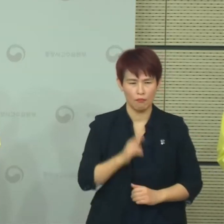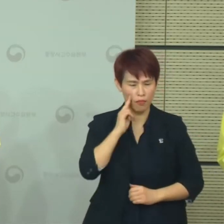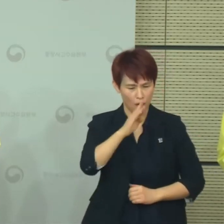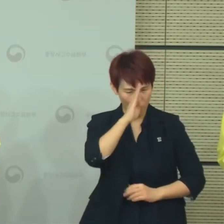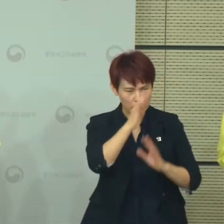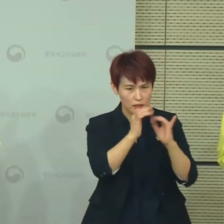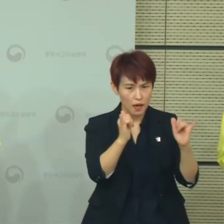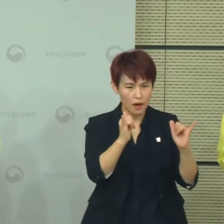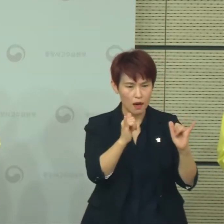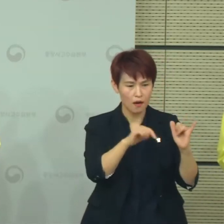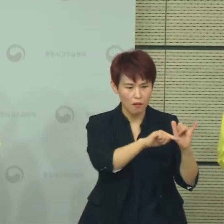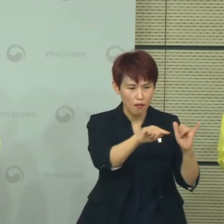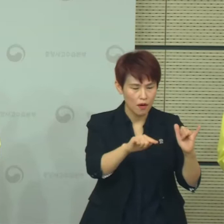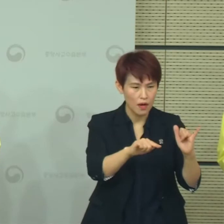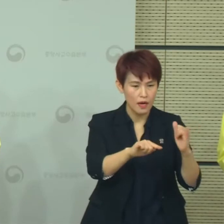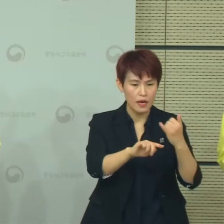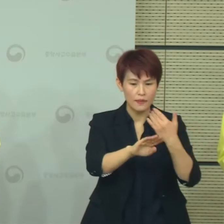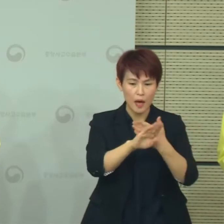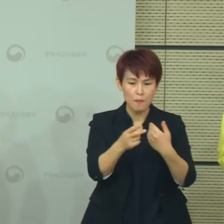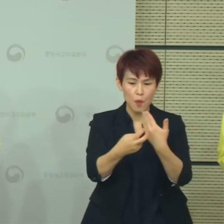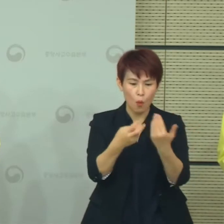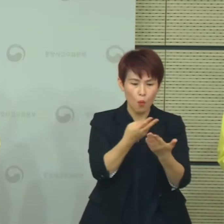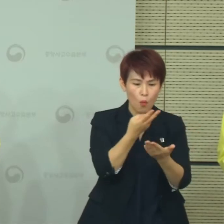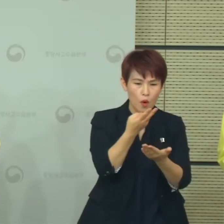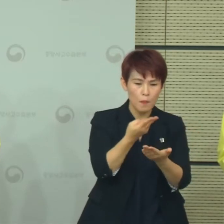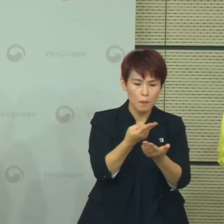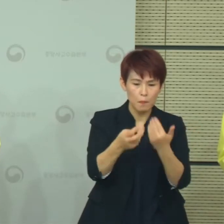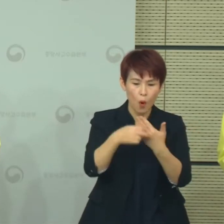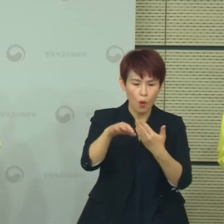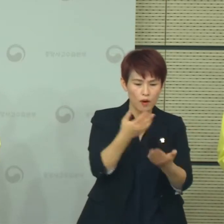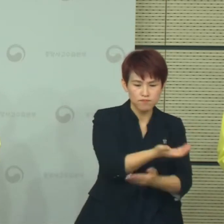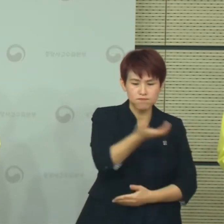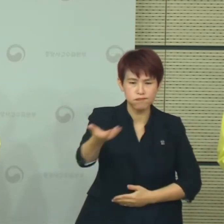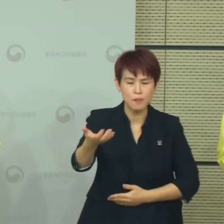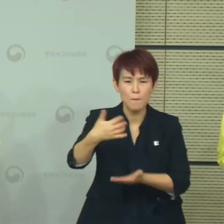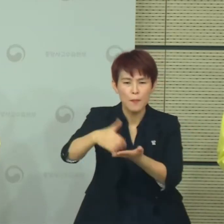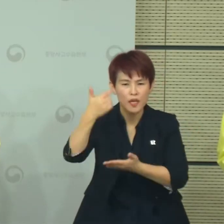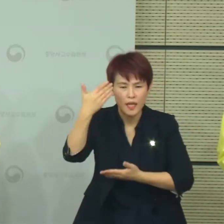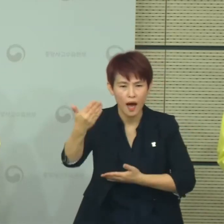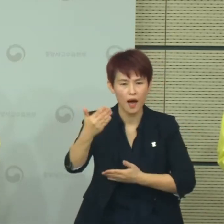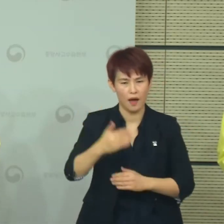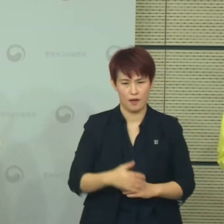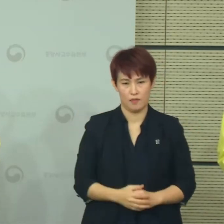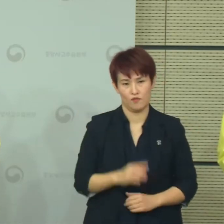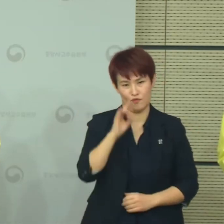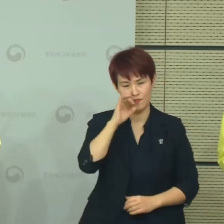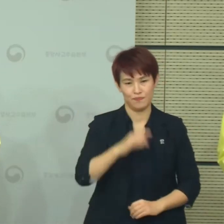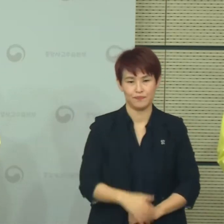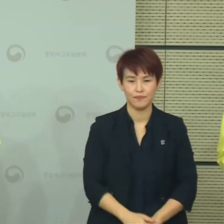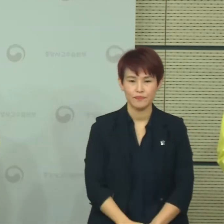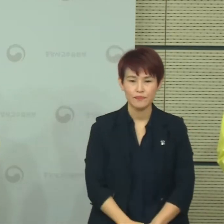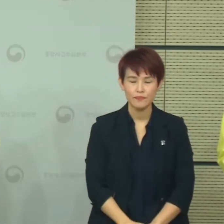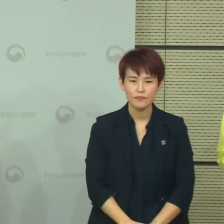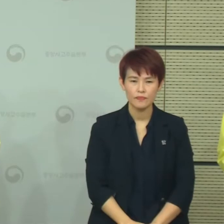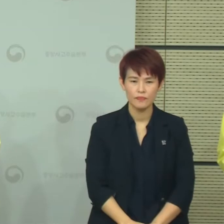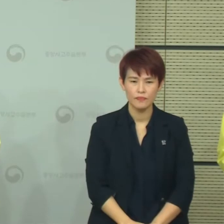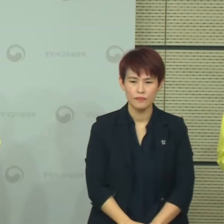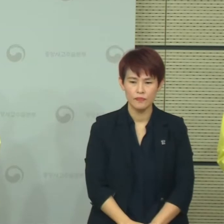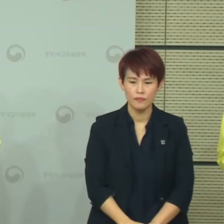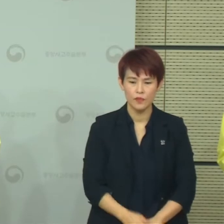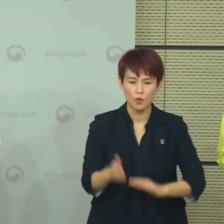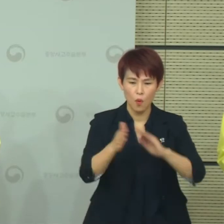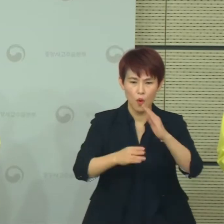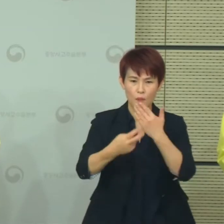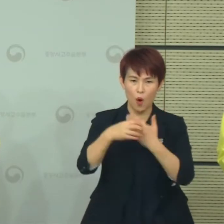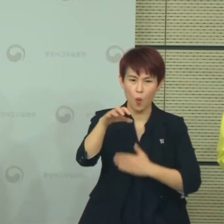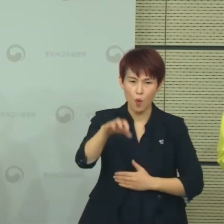지금까지 다른 병원으로 이송이 된 중증 환자가 몇 명인지 더 나올 걸로 보시는지 중수본 의견 좀 주시고요. 그리고